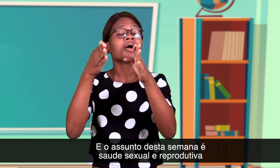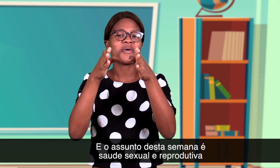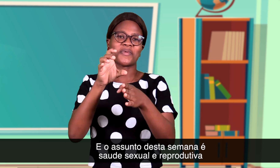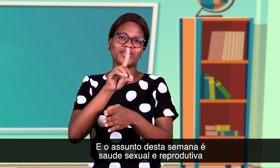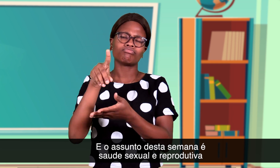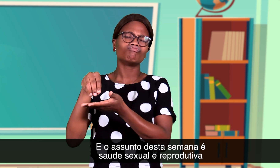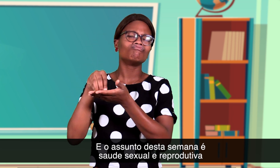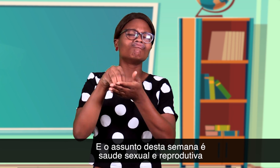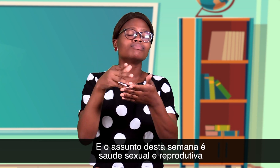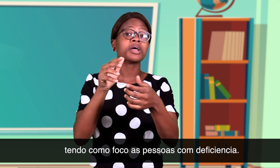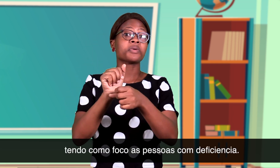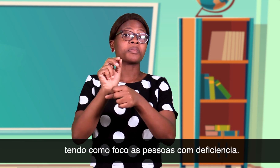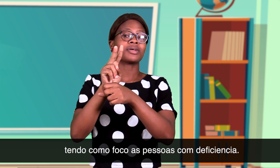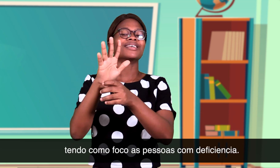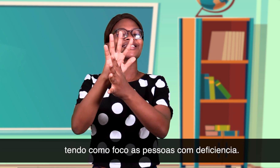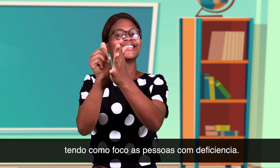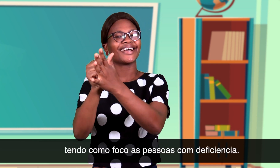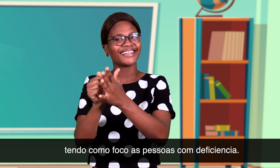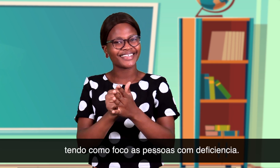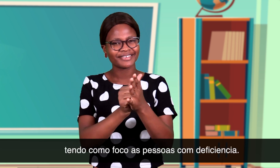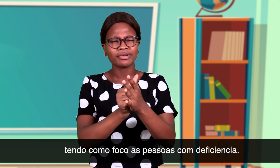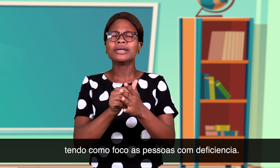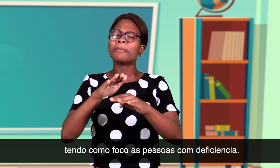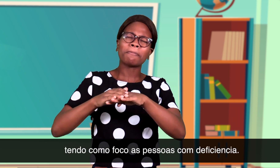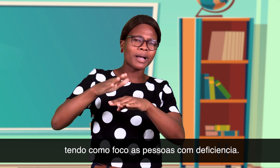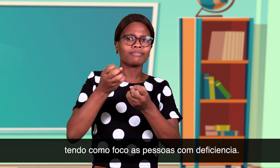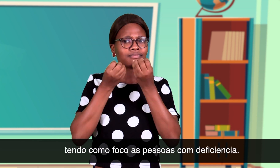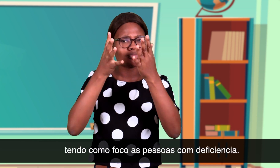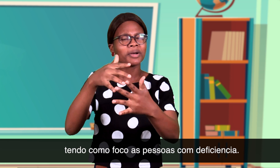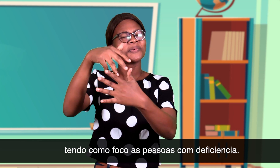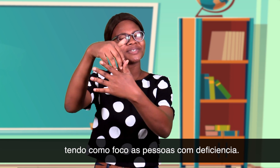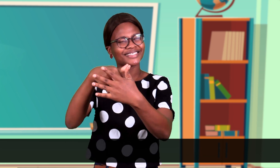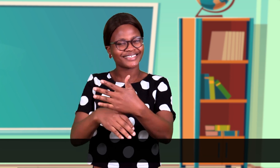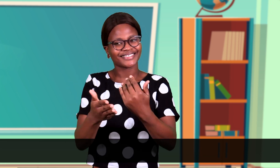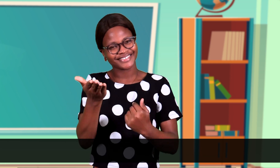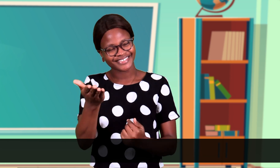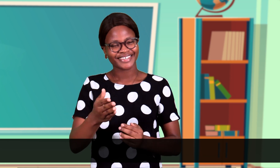saúde sexual e reprodutiva, tendo como foco as pessoas com deficiência.